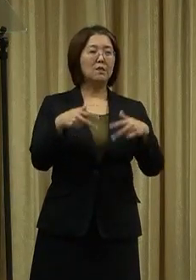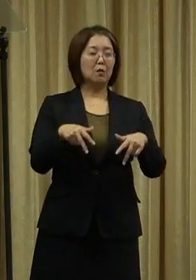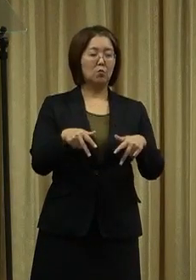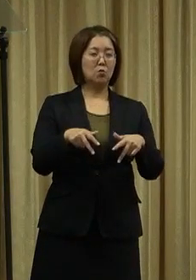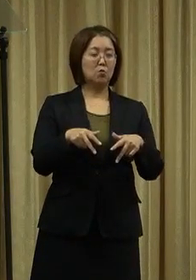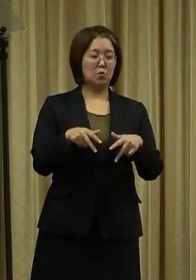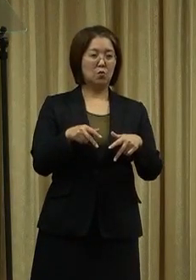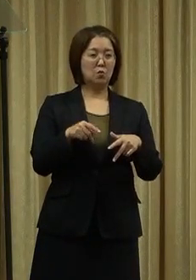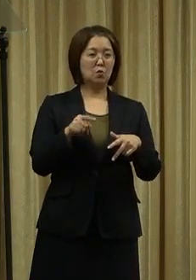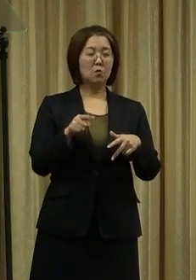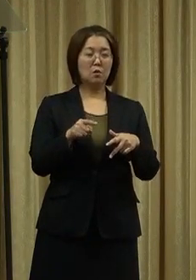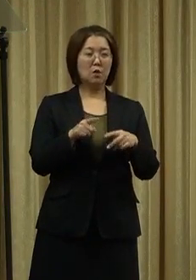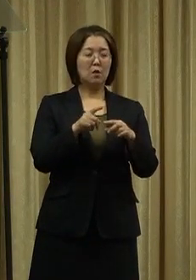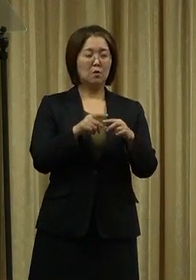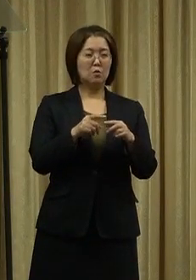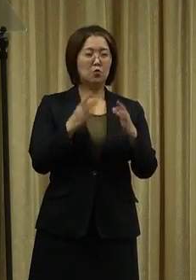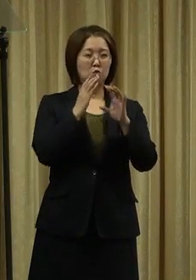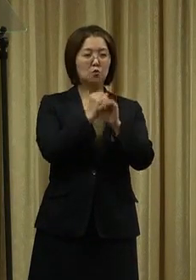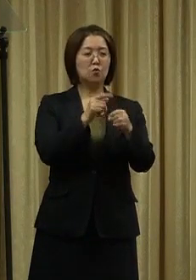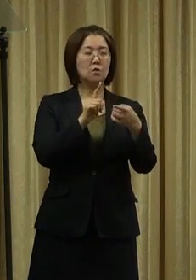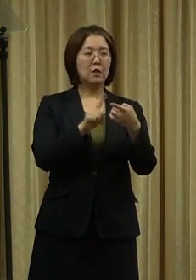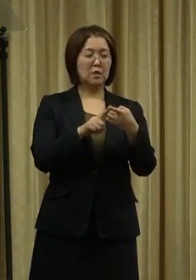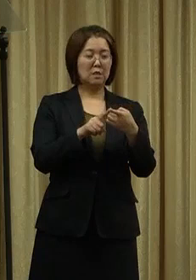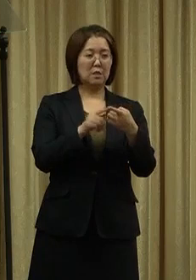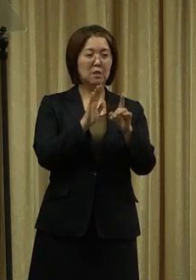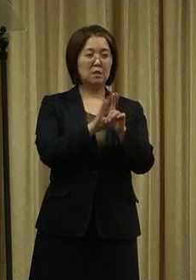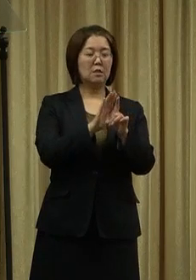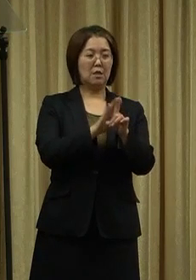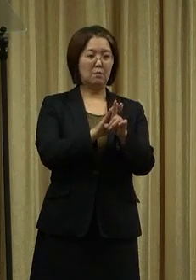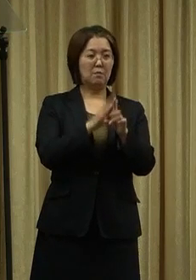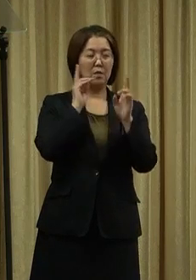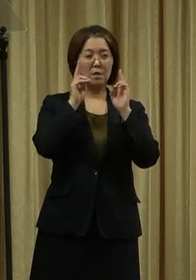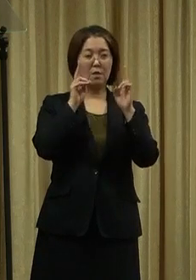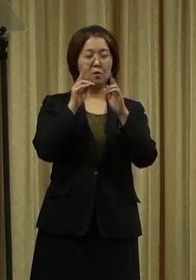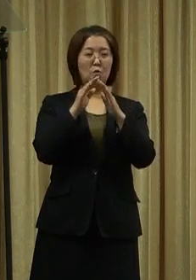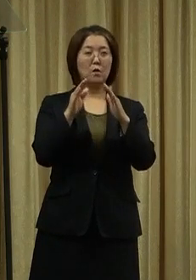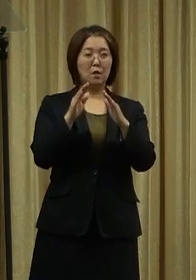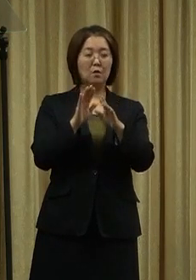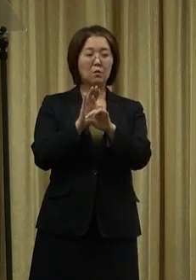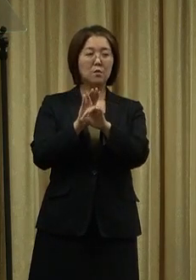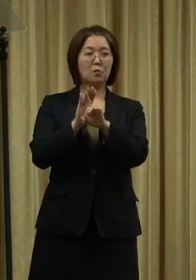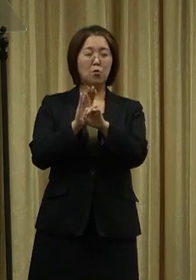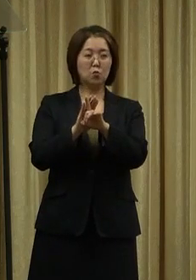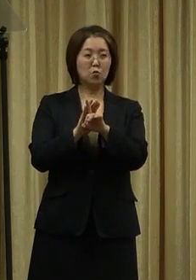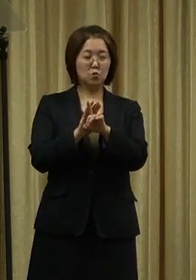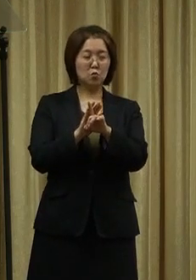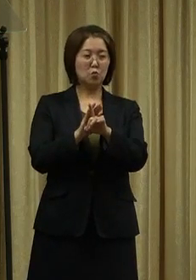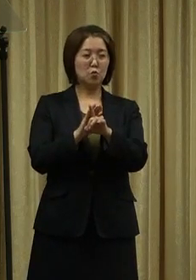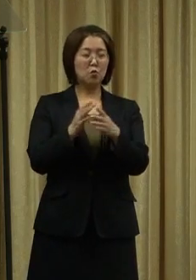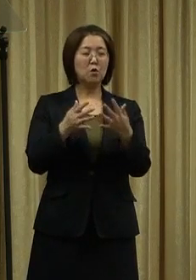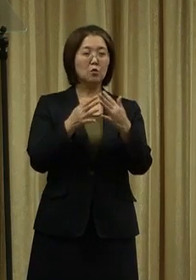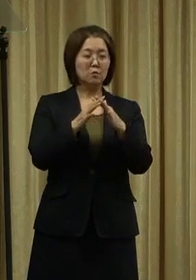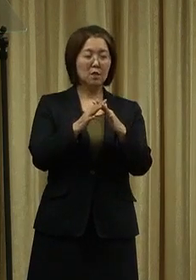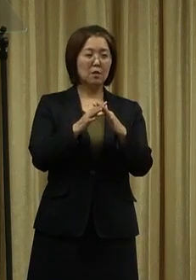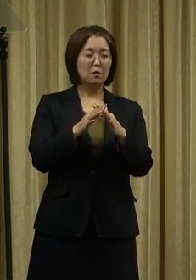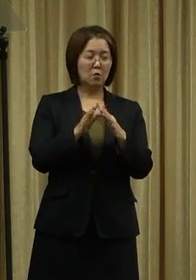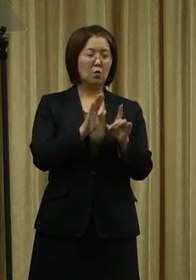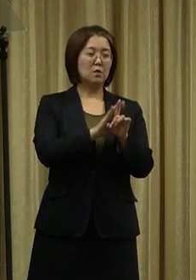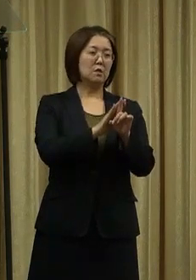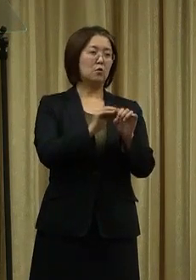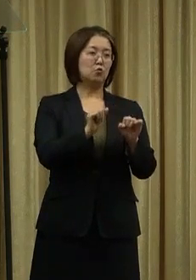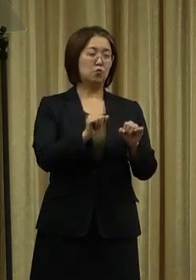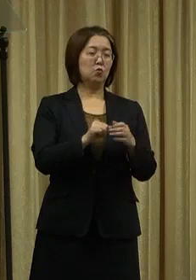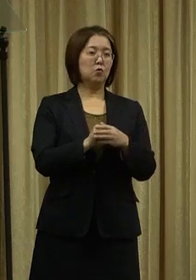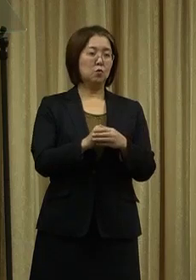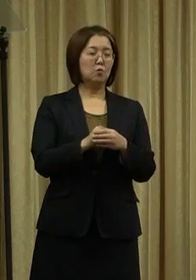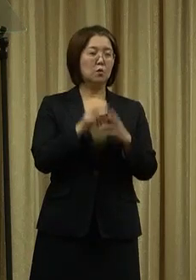ップを集中的に支援するとともに、起業家をサポートする県内企業の取り組みを支援をします。また、